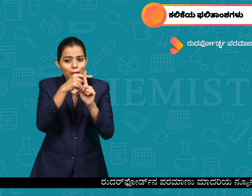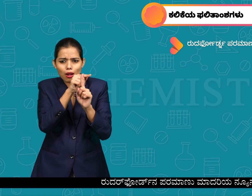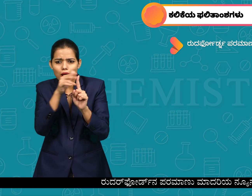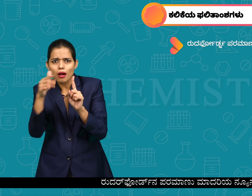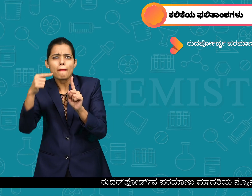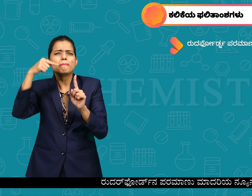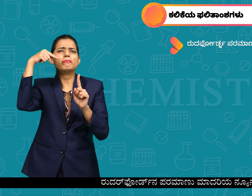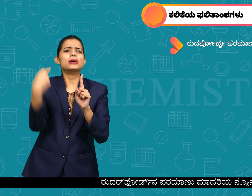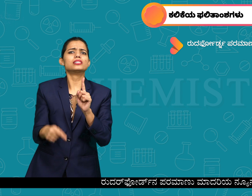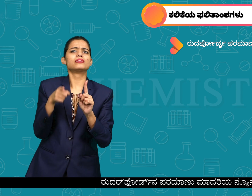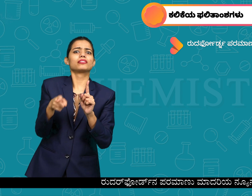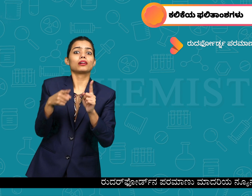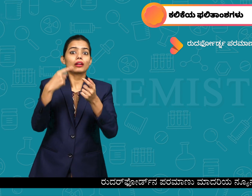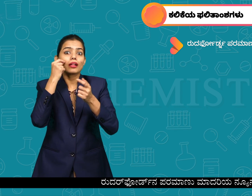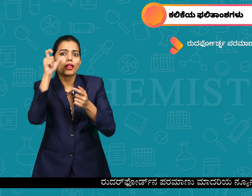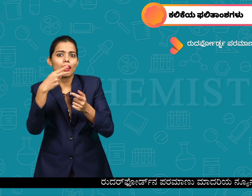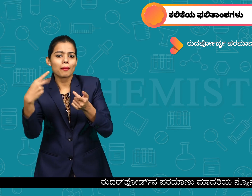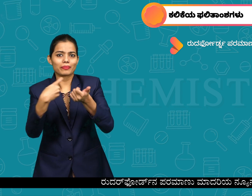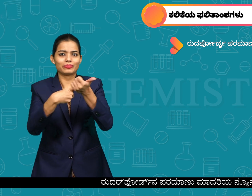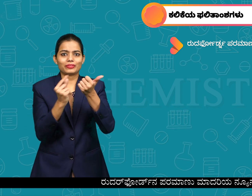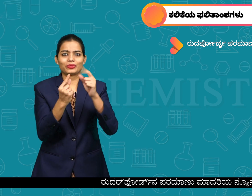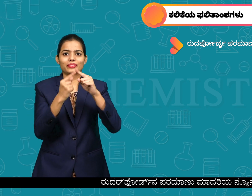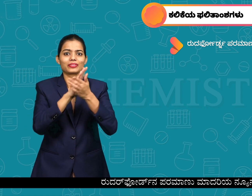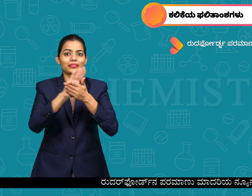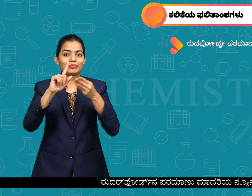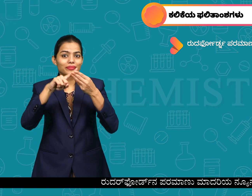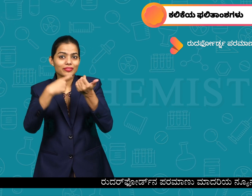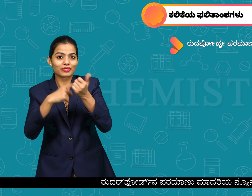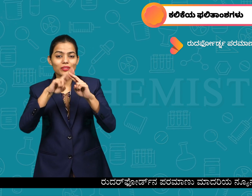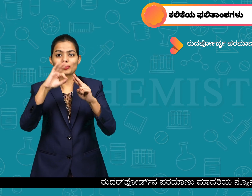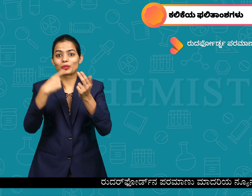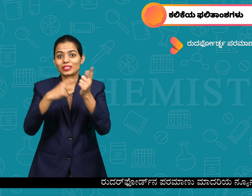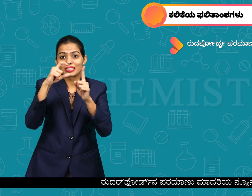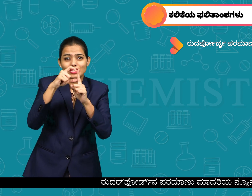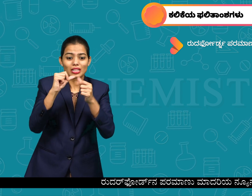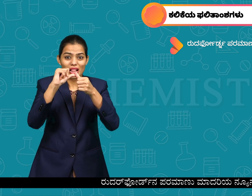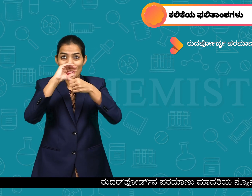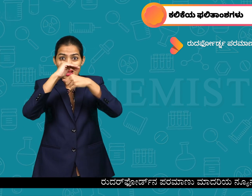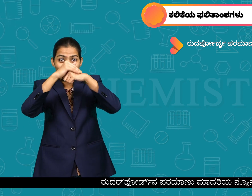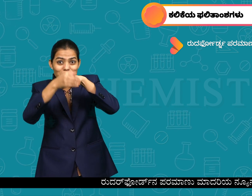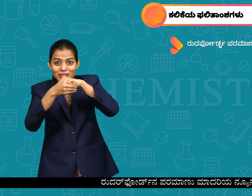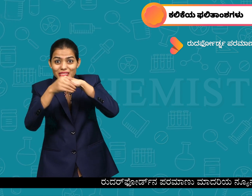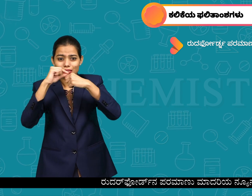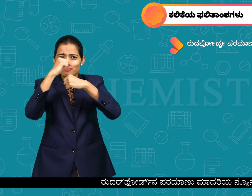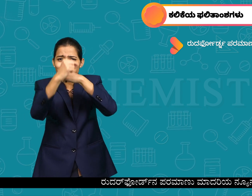ಸಾಧ್ಯವಾಗುತ್ತದೆ. ರುದರ್ಫೋರ್ಡ್ನ ಪರಮಾಣು ಮಾದರಿಯ ನ್ಯೂನತೆ.